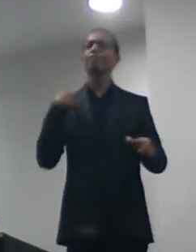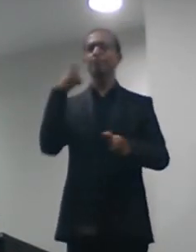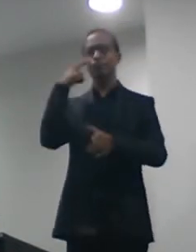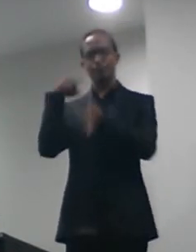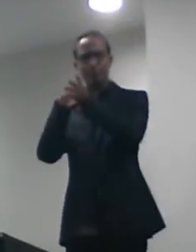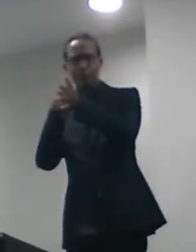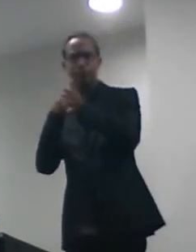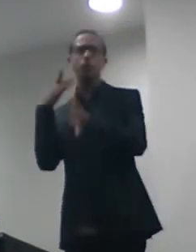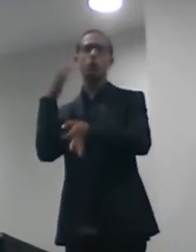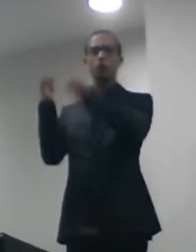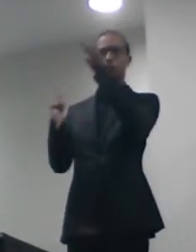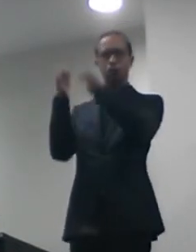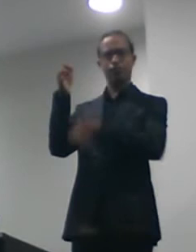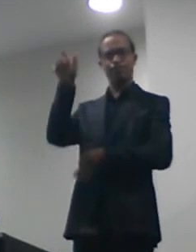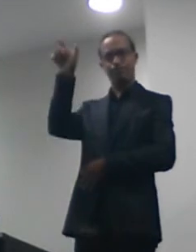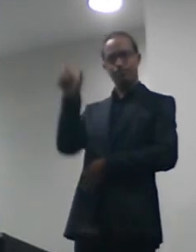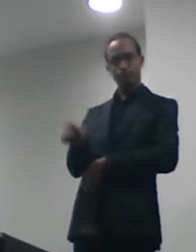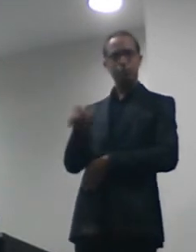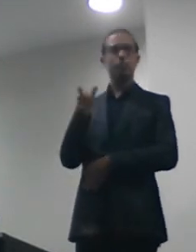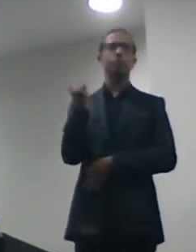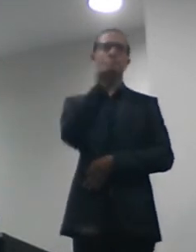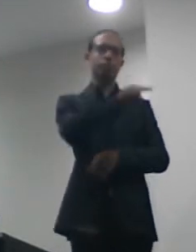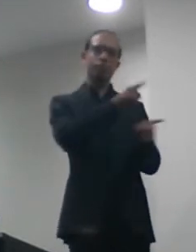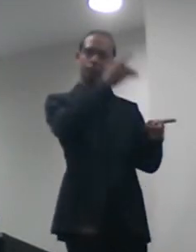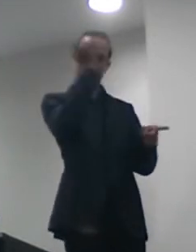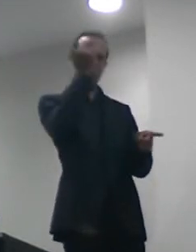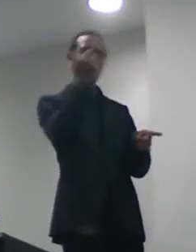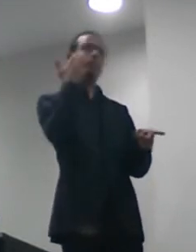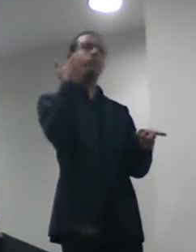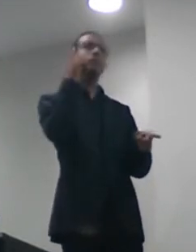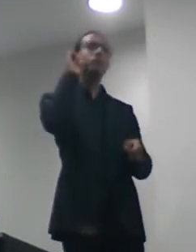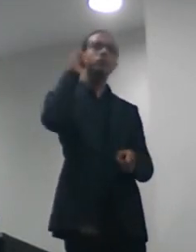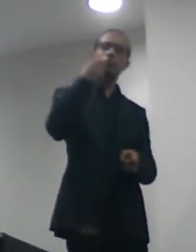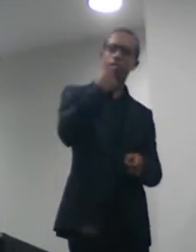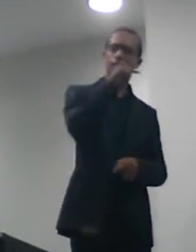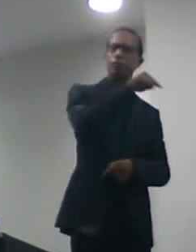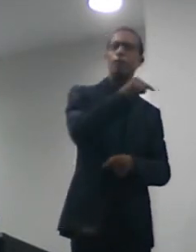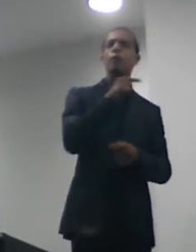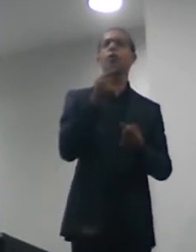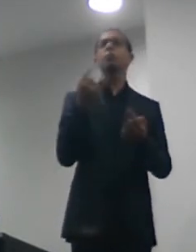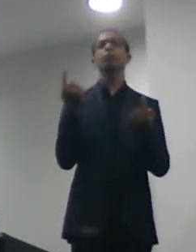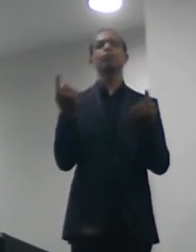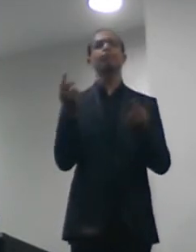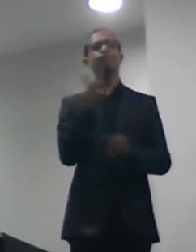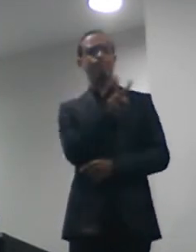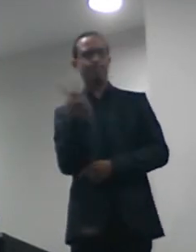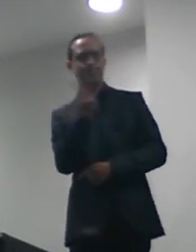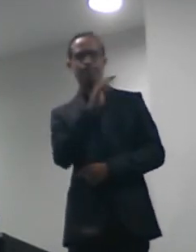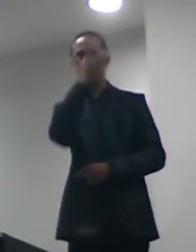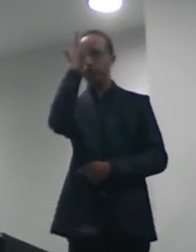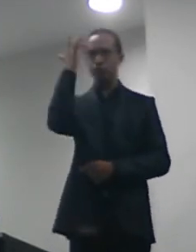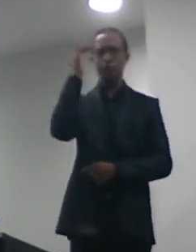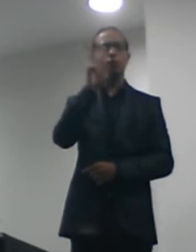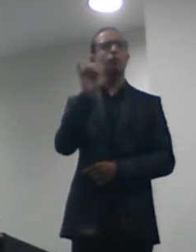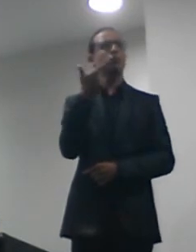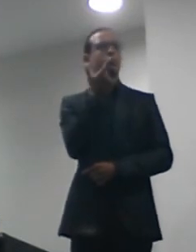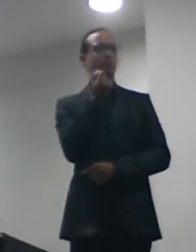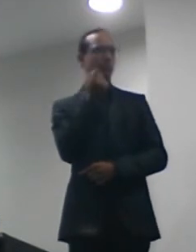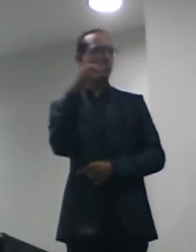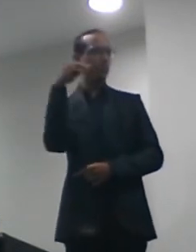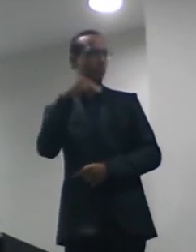o juiz e depois o surdo. São duas pessoas que serão objeto de nossa análise aqui nesses 20